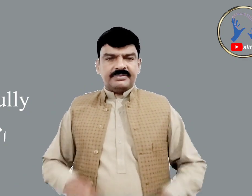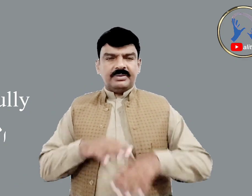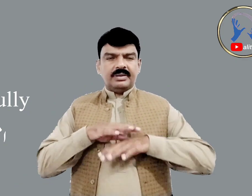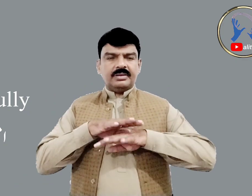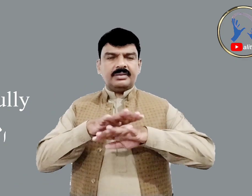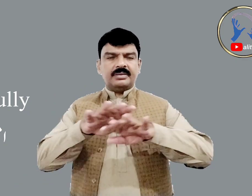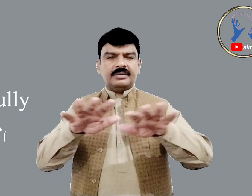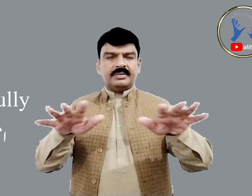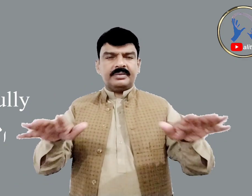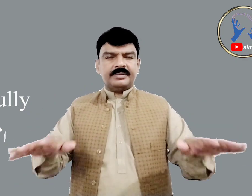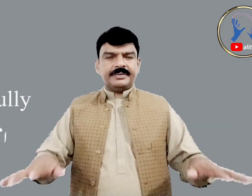पीसफुल